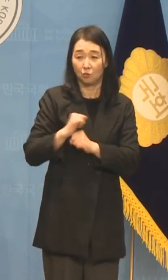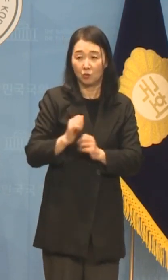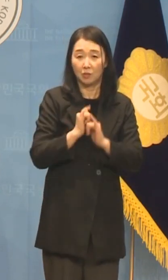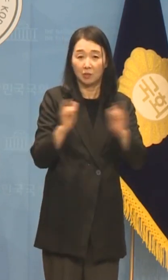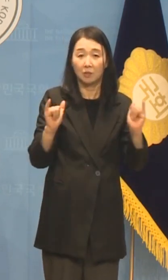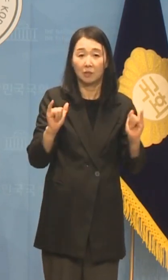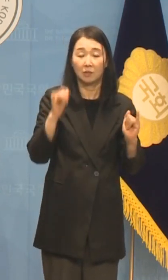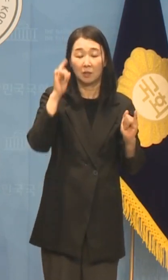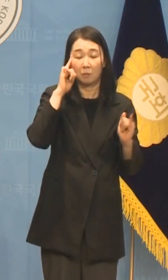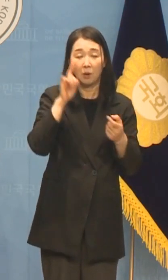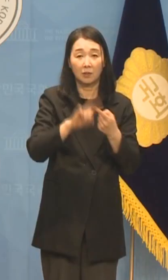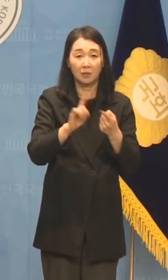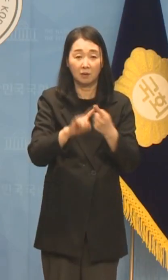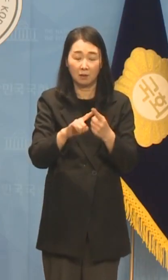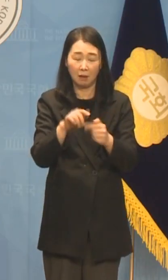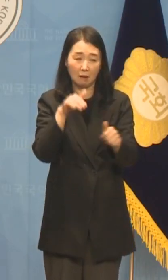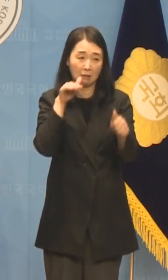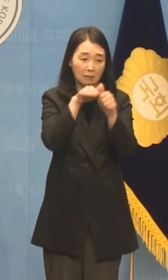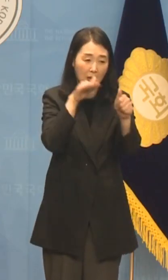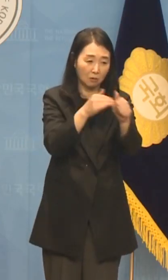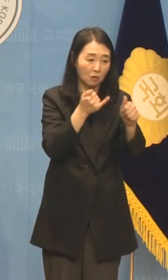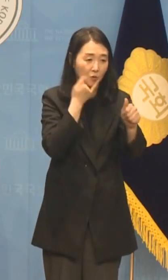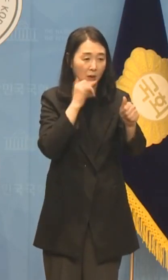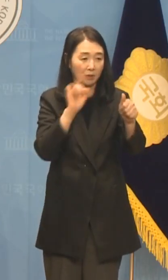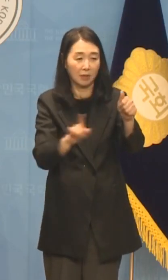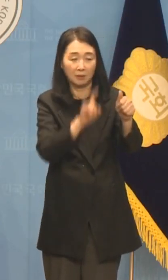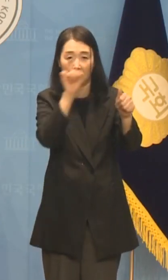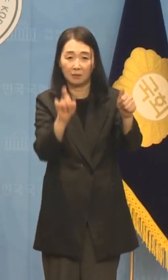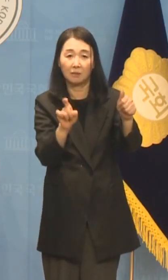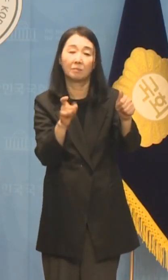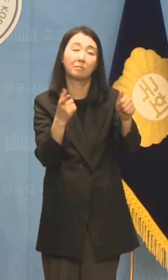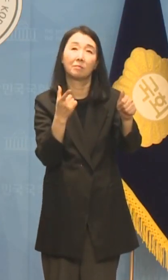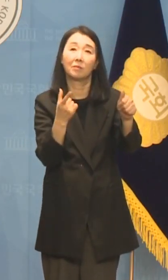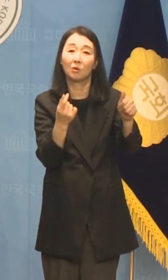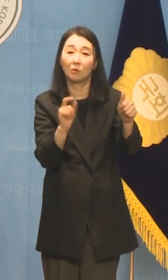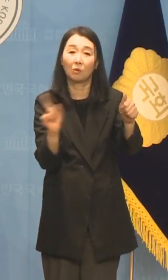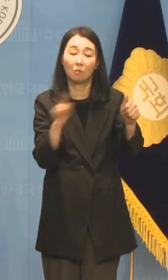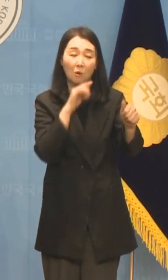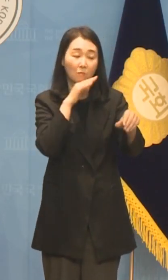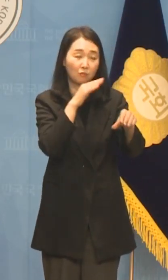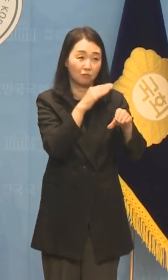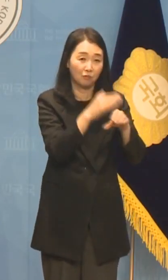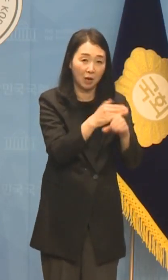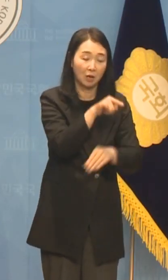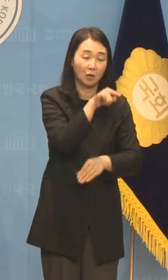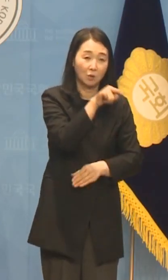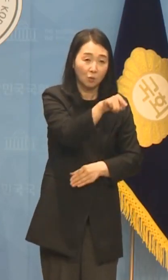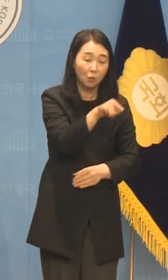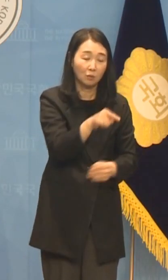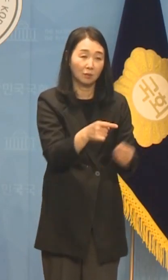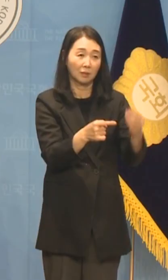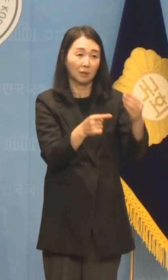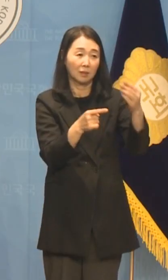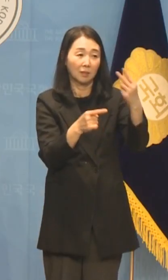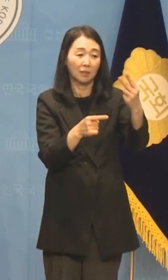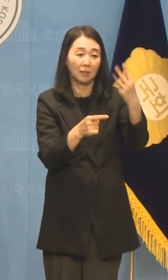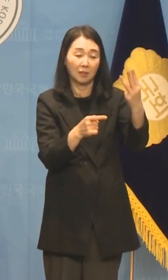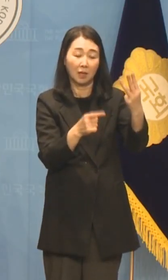군인들조차 이렇게 자극해도 되는지 의심할 정도로 북한 기지 2에서